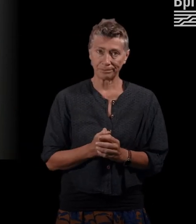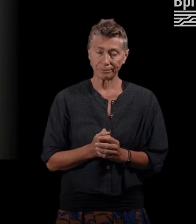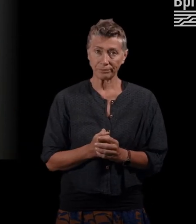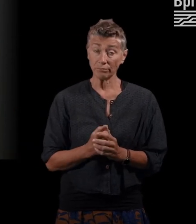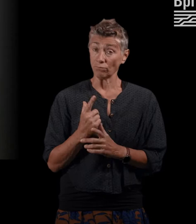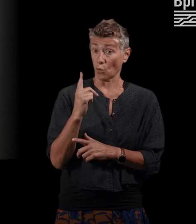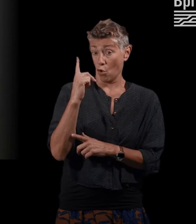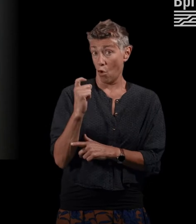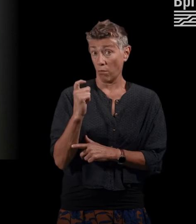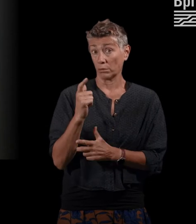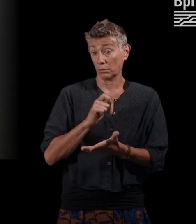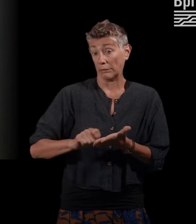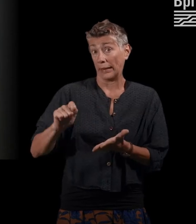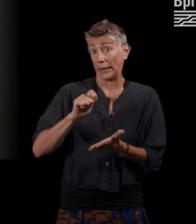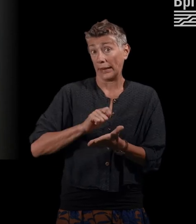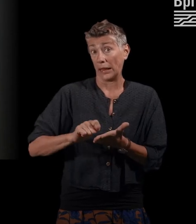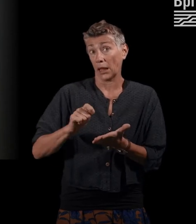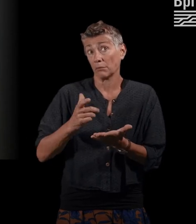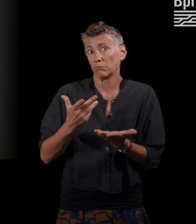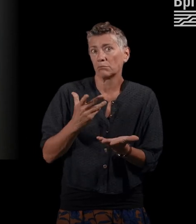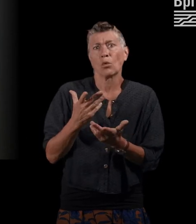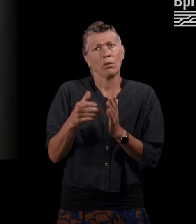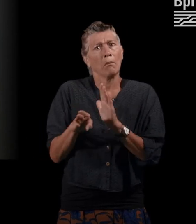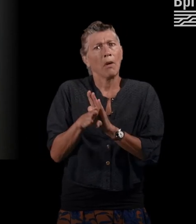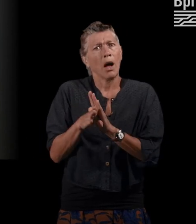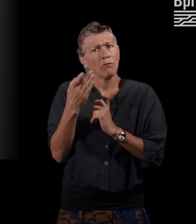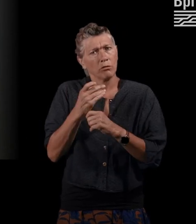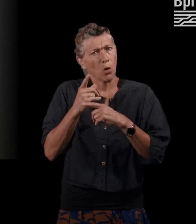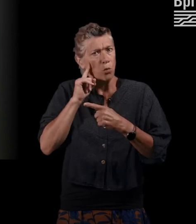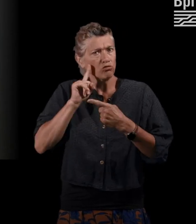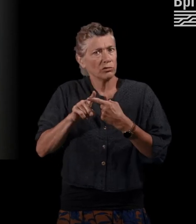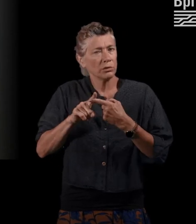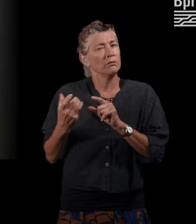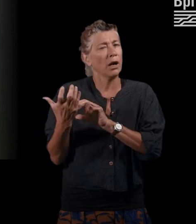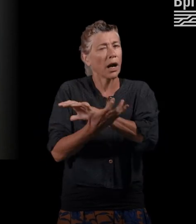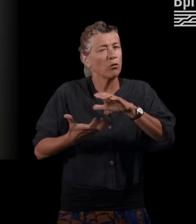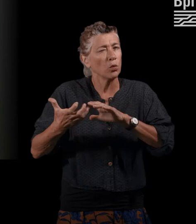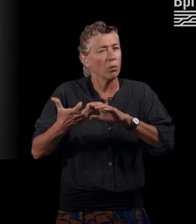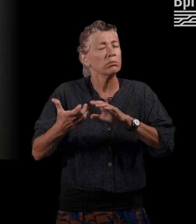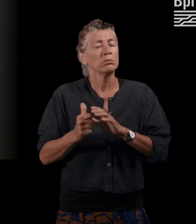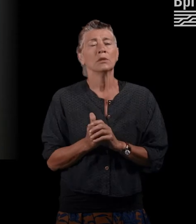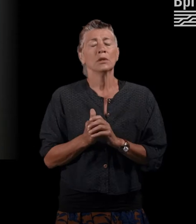Quand j'ai commencé à écrire ce qui devait être un texte sur la Révolution,